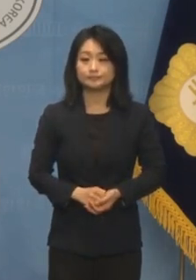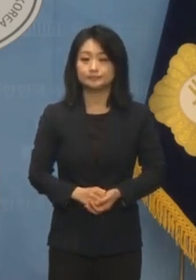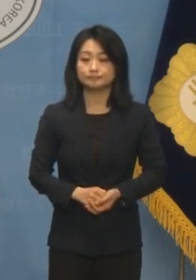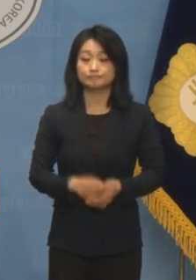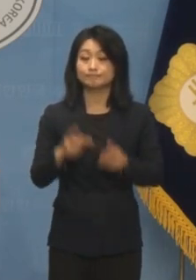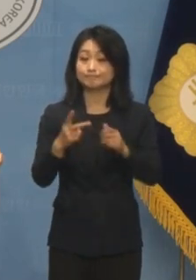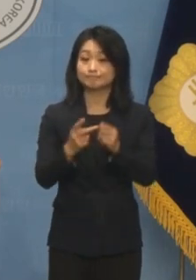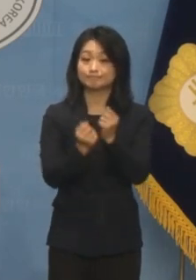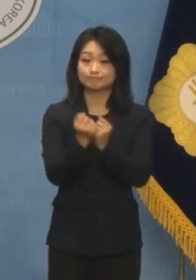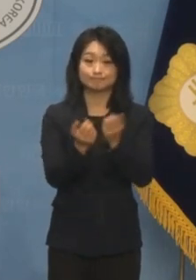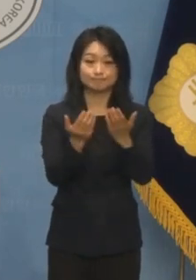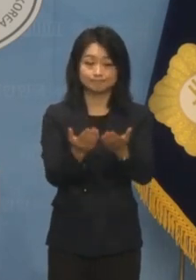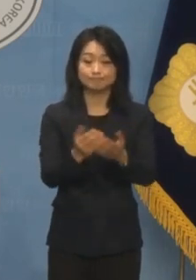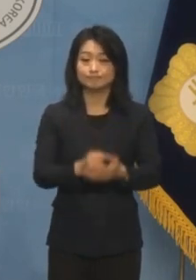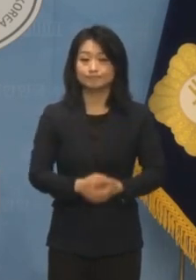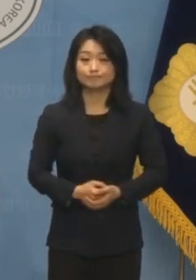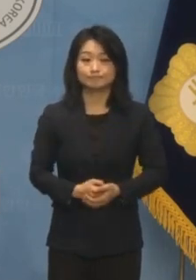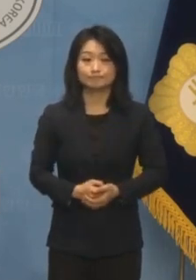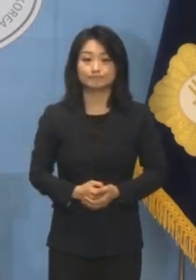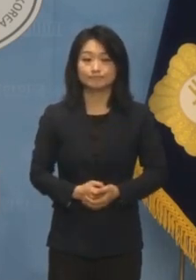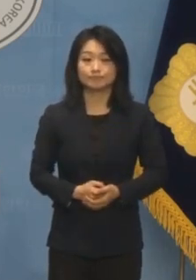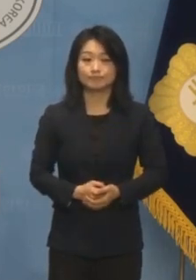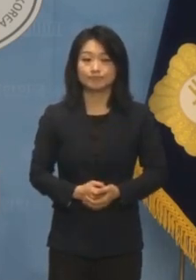두 번째 브리핑 하겠습니다.